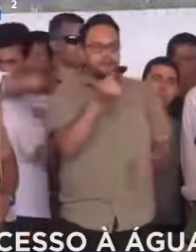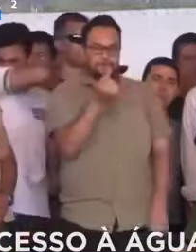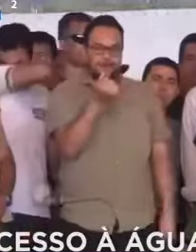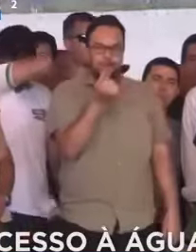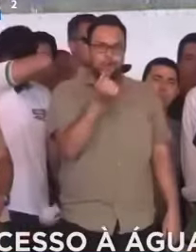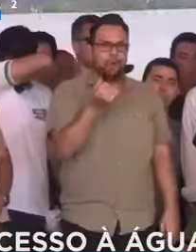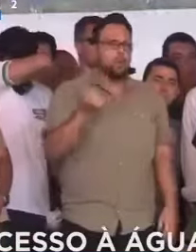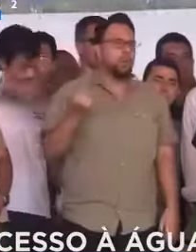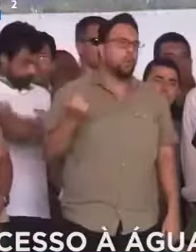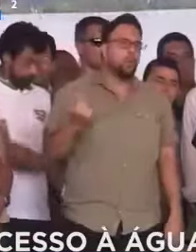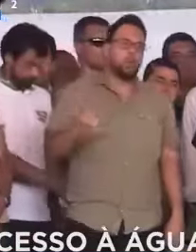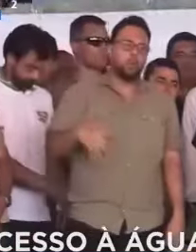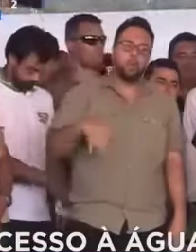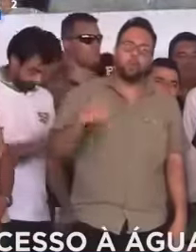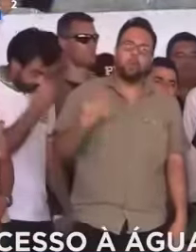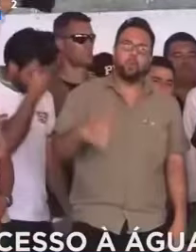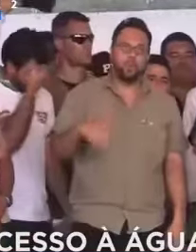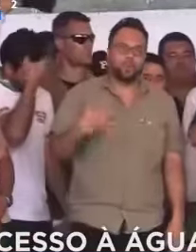fantásticas.